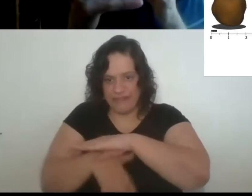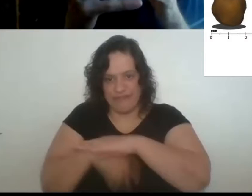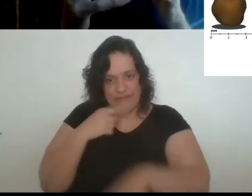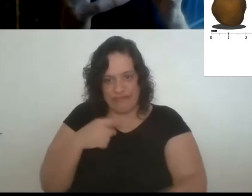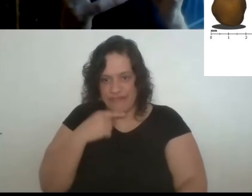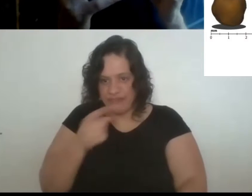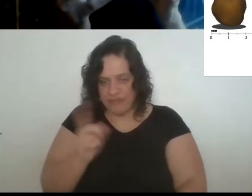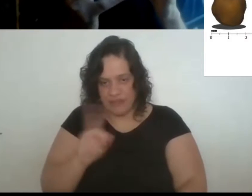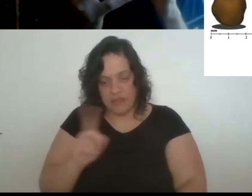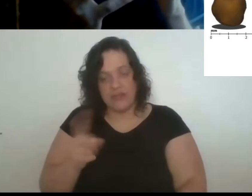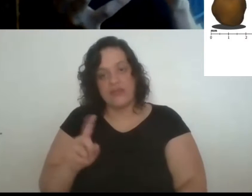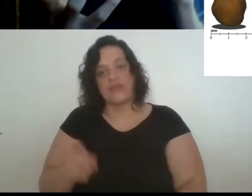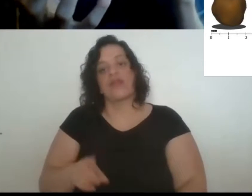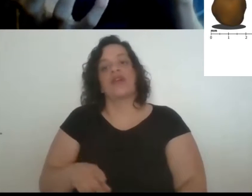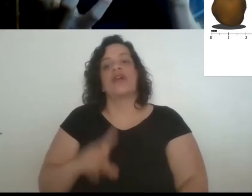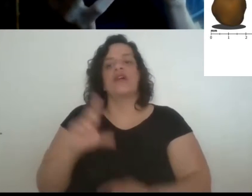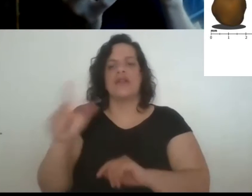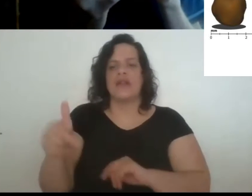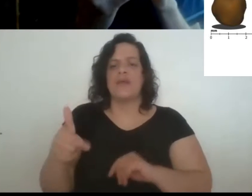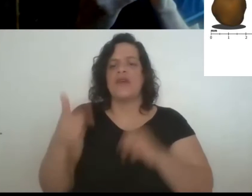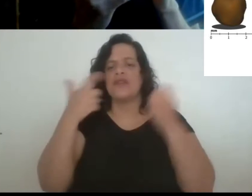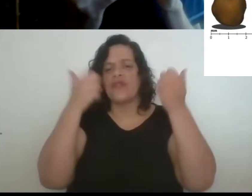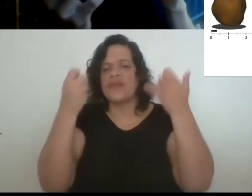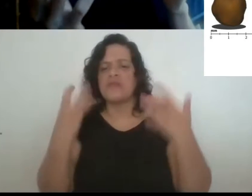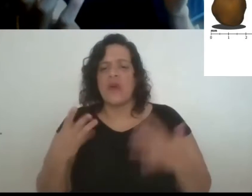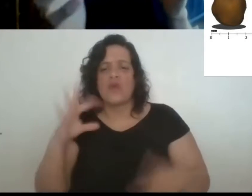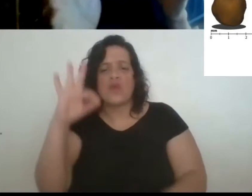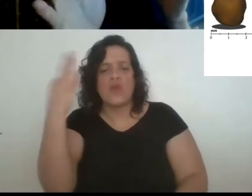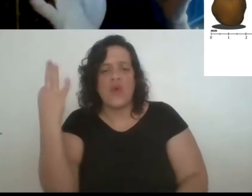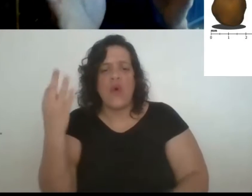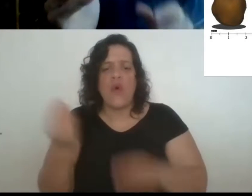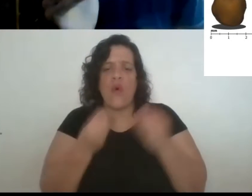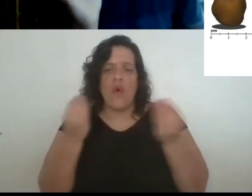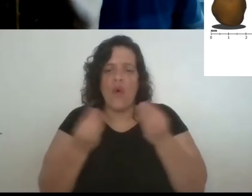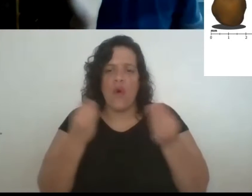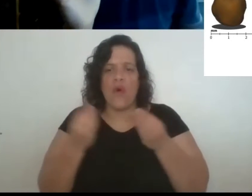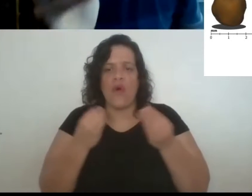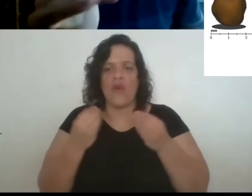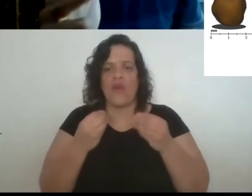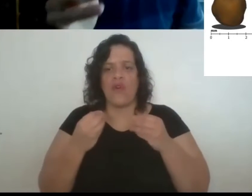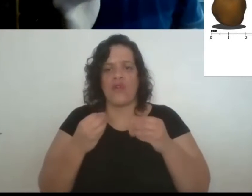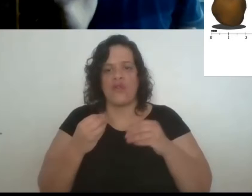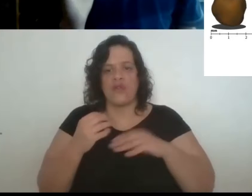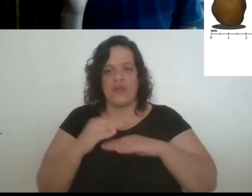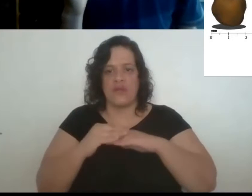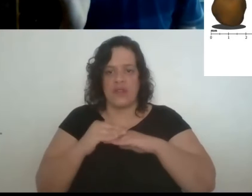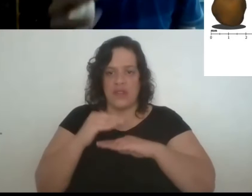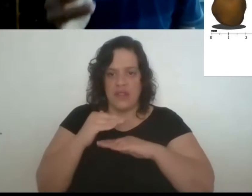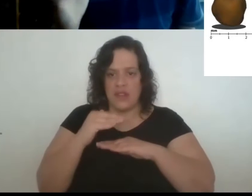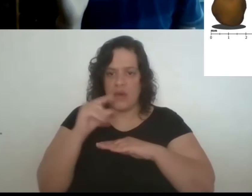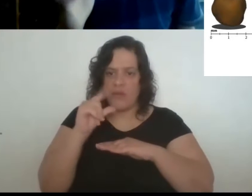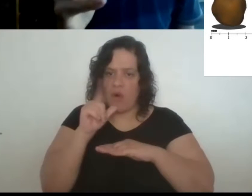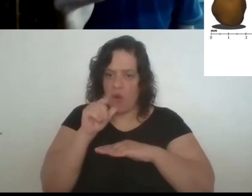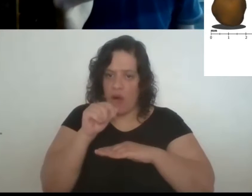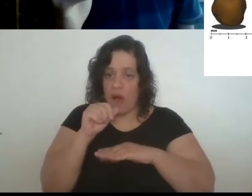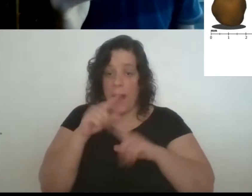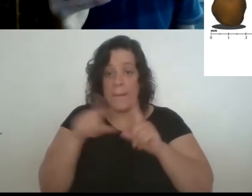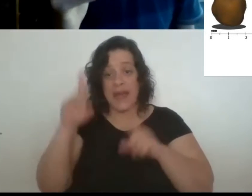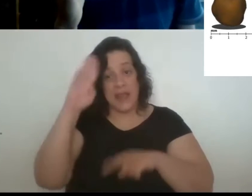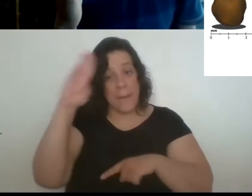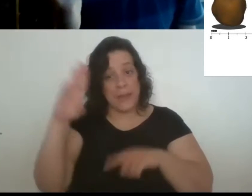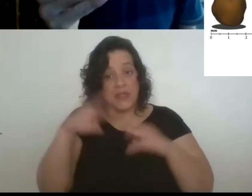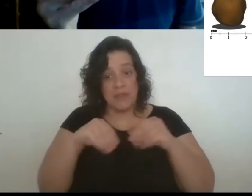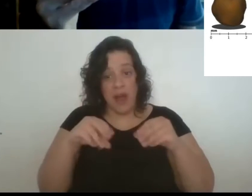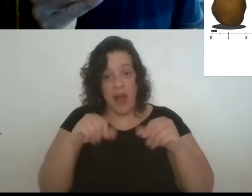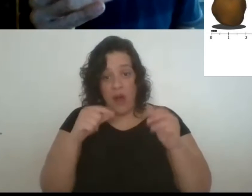pouco depois sobre como eventualmente acumular um pouco mais água, mas o solo é determinante na nossa estratégia